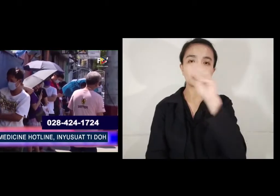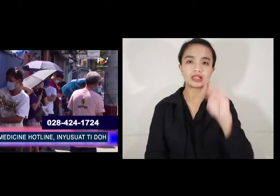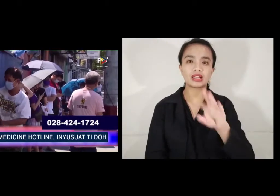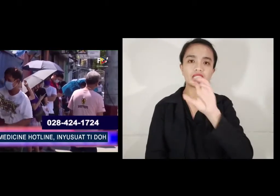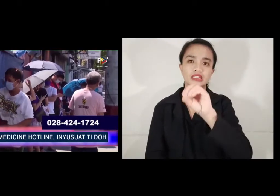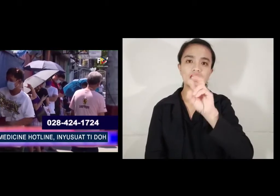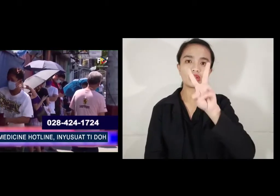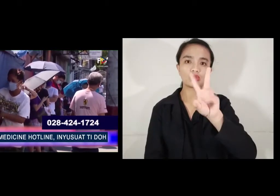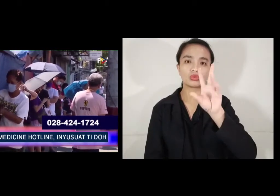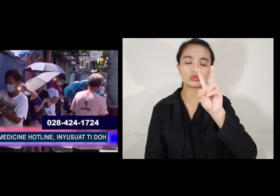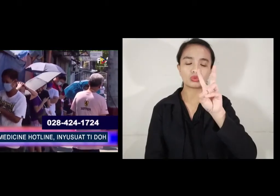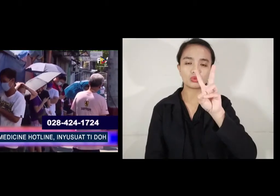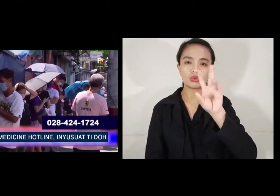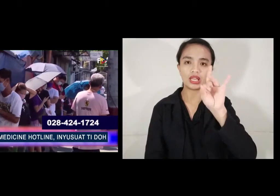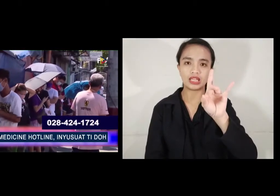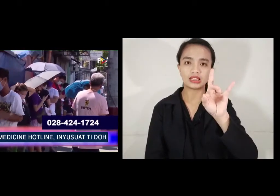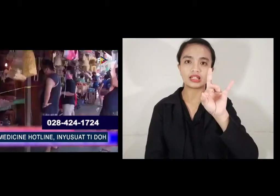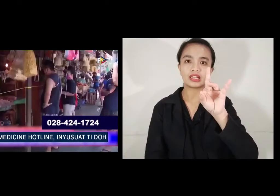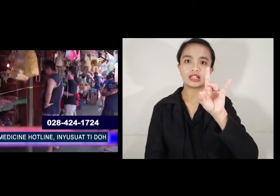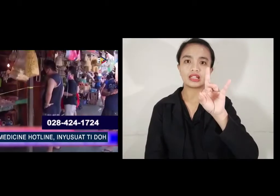a